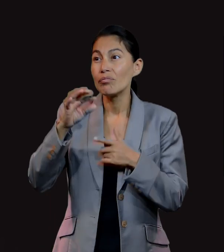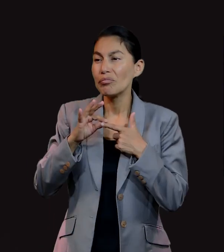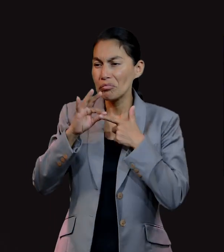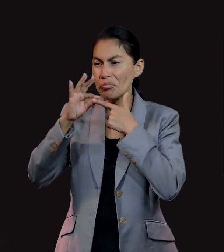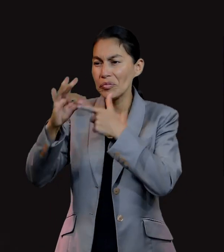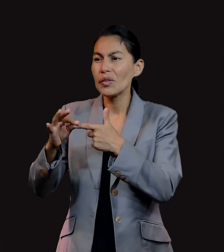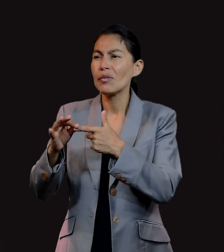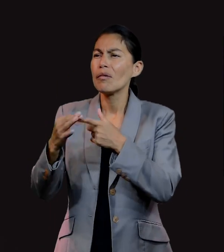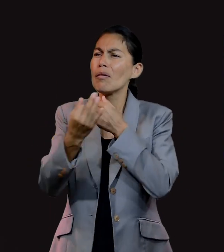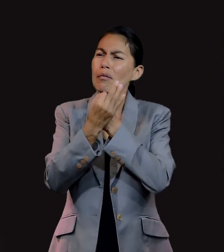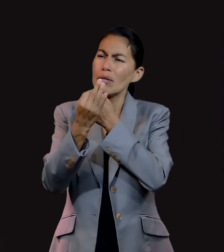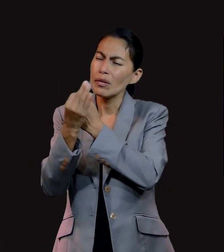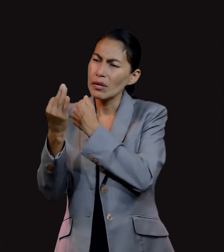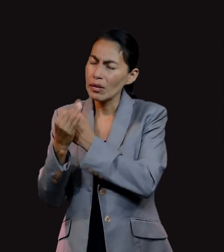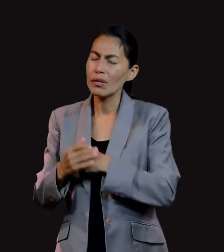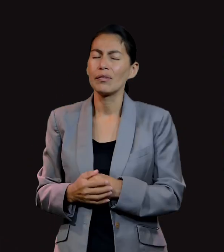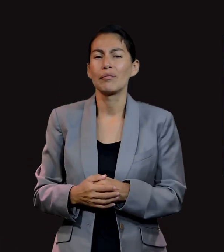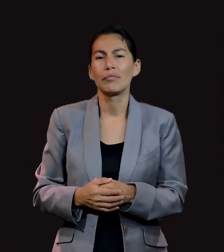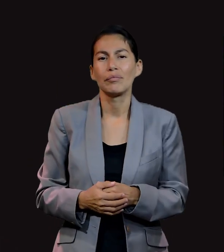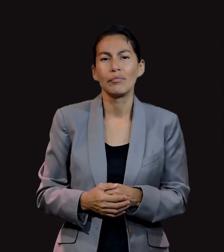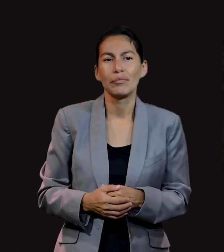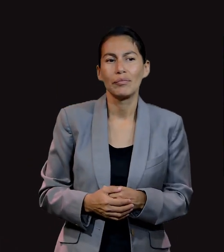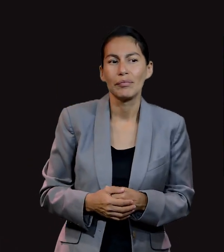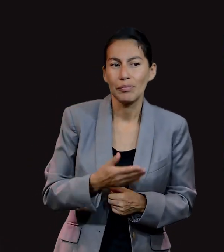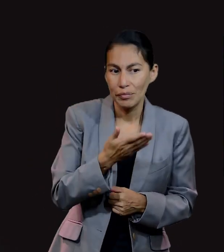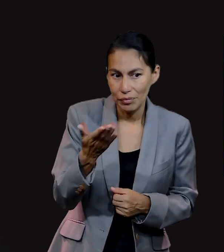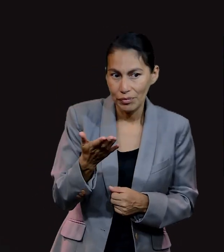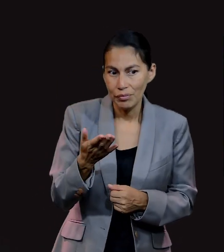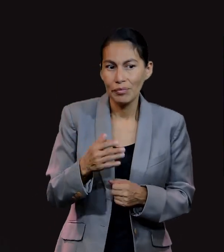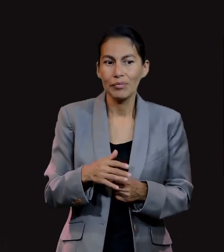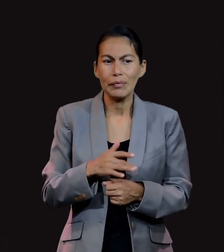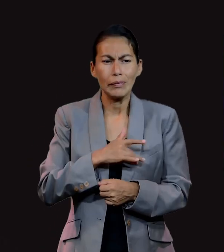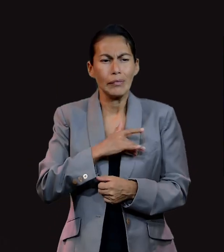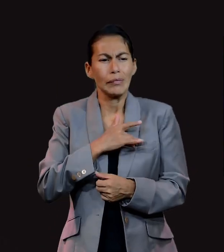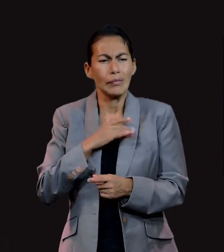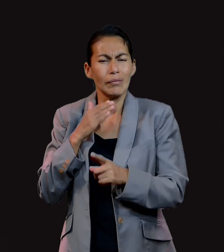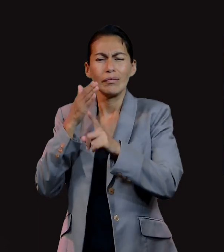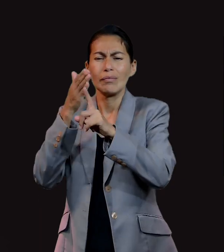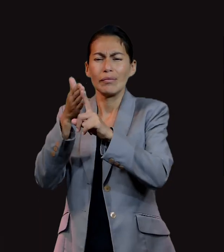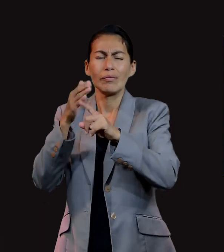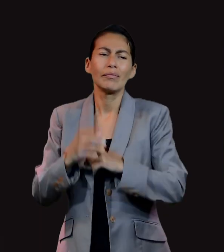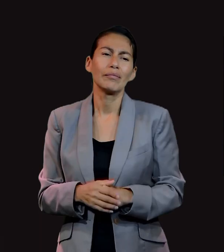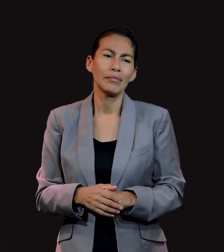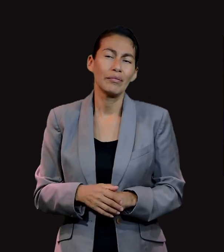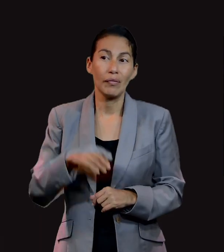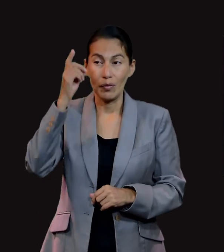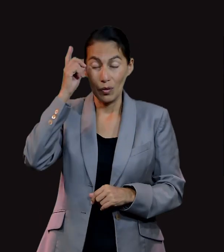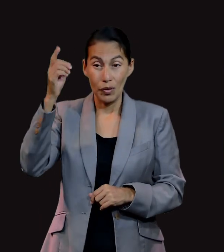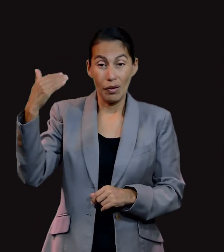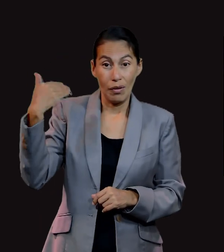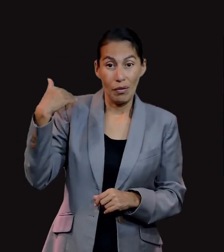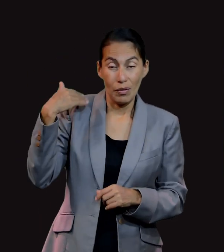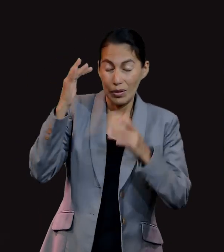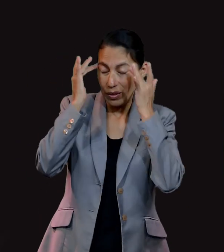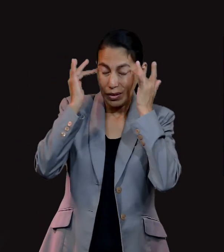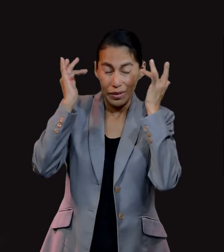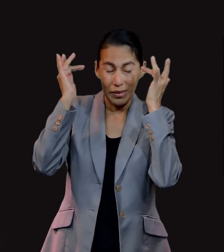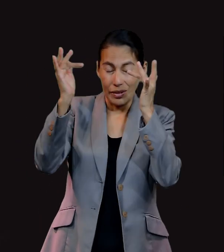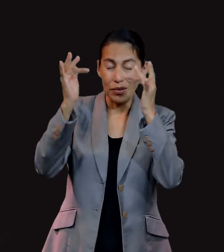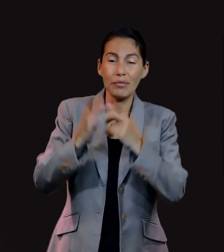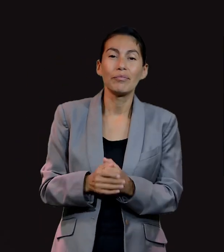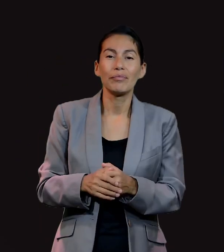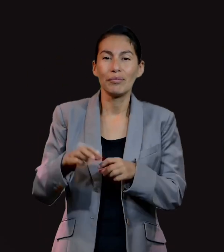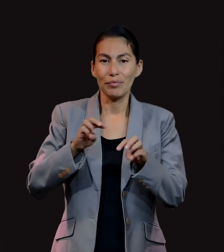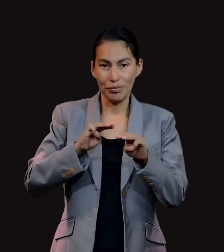guiado Lo ha protegido Le ha dado sentido Y propósito En un llamamiento santo Del